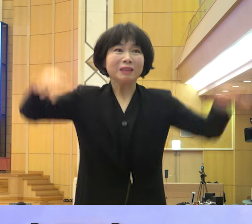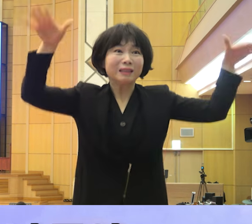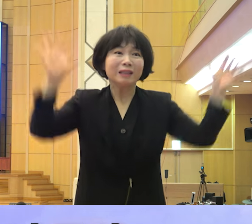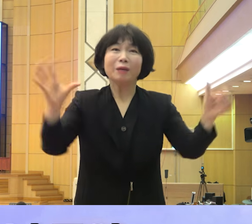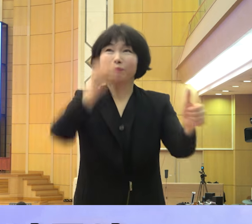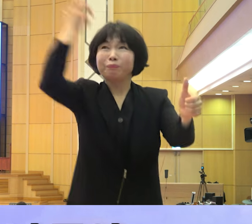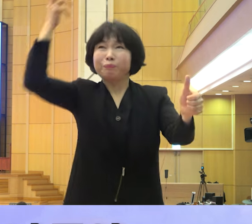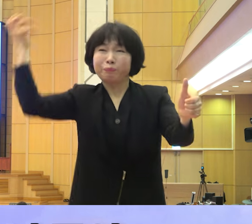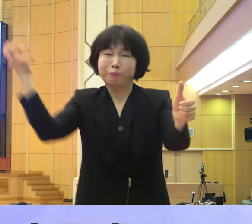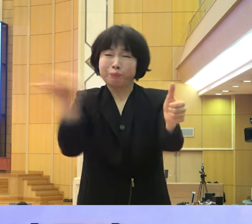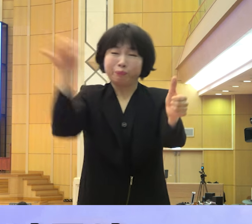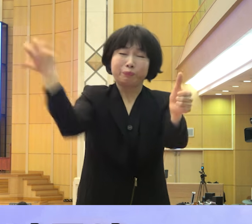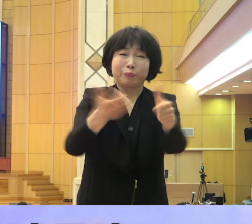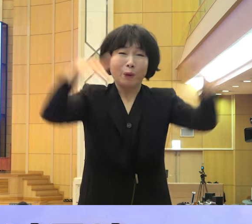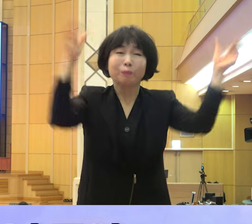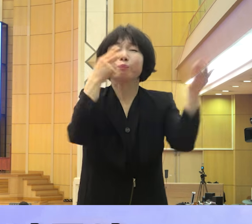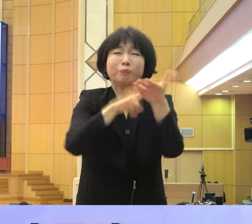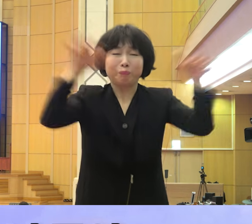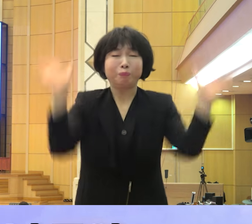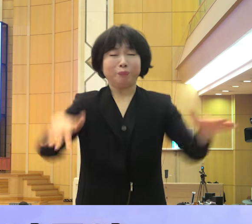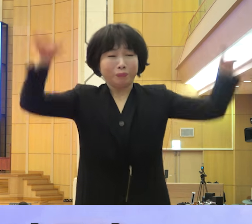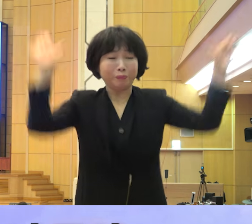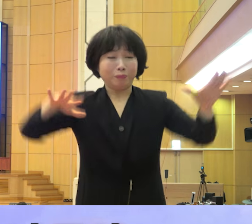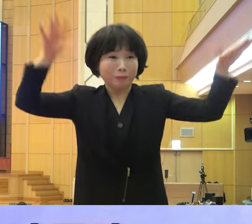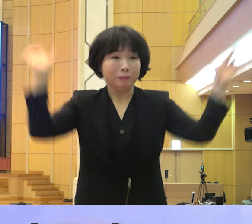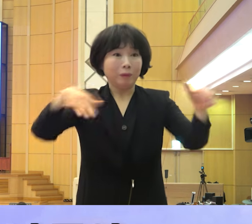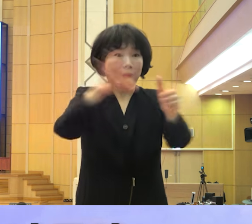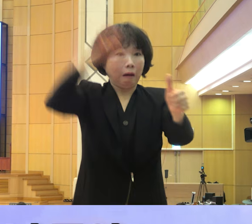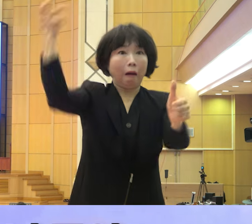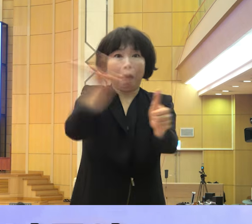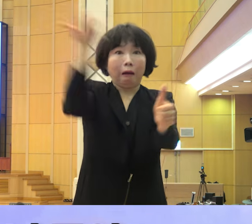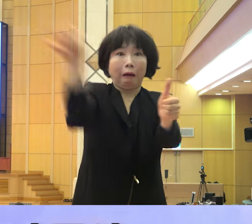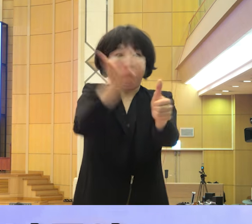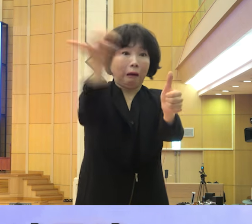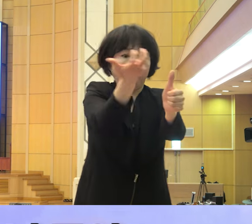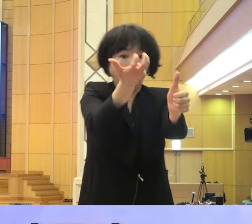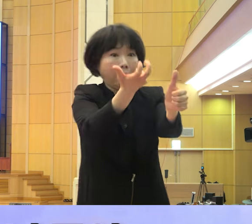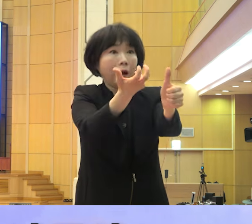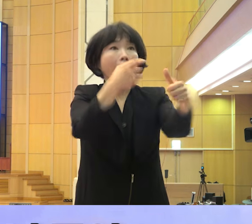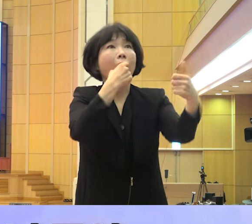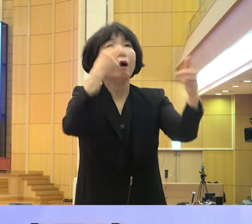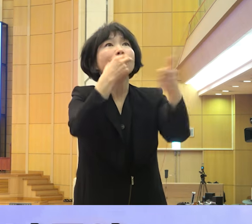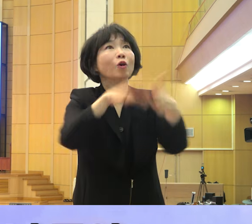그냥 날개짓을 하는 거야. 날개짓을 하는 거야. 날개짓을. 예뻐 안 예뻐?